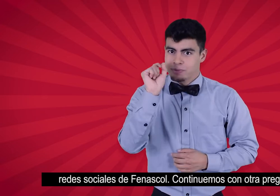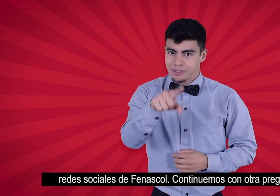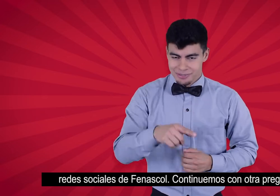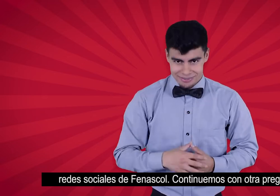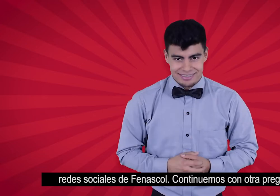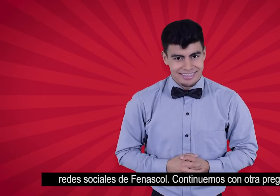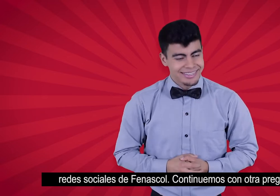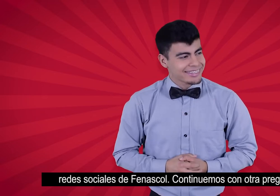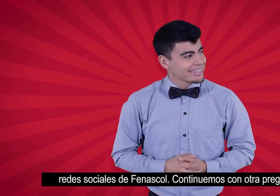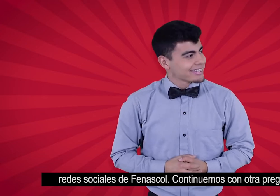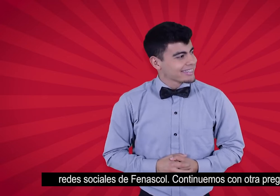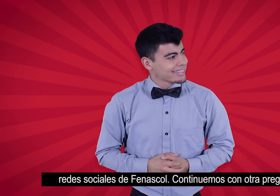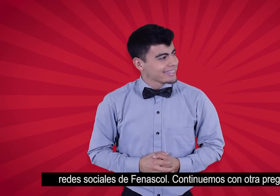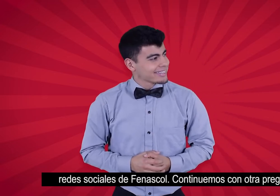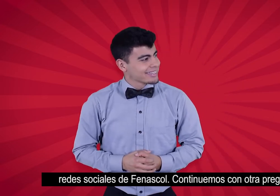FENASCOL. Continuamos con otra pregunta.